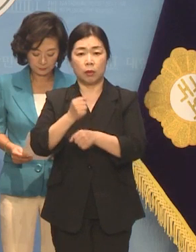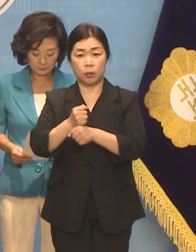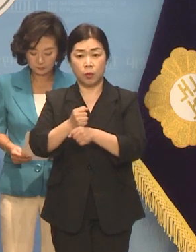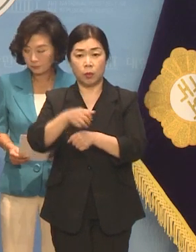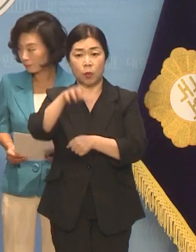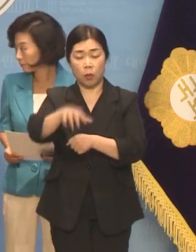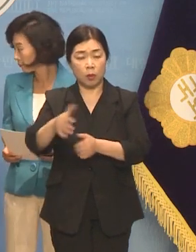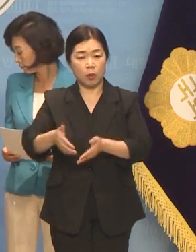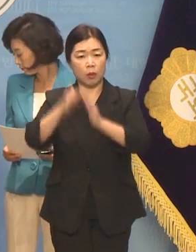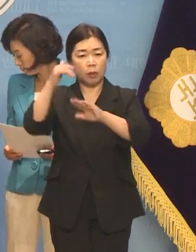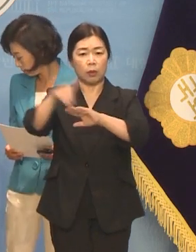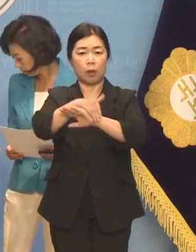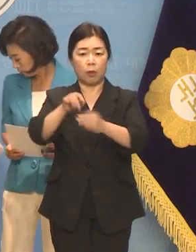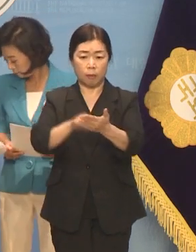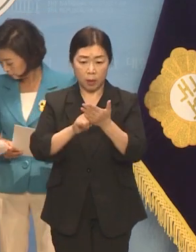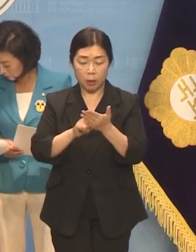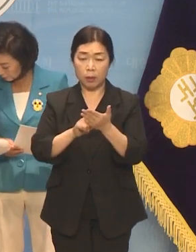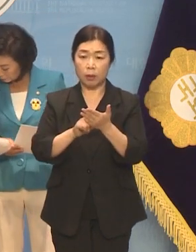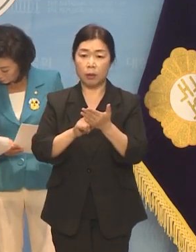드러났다.